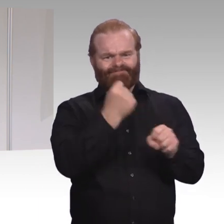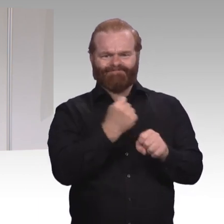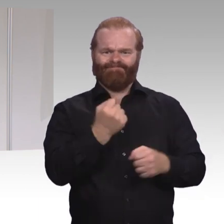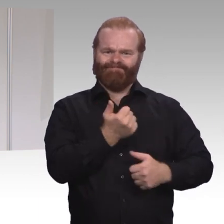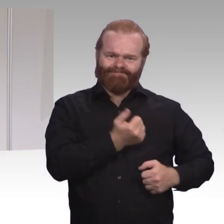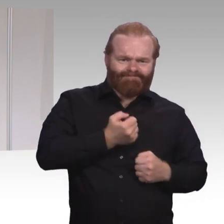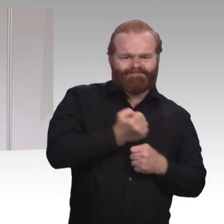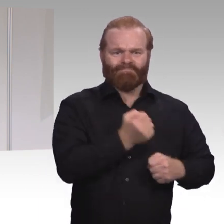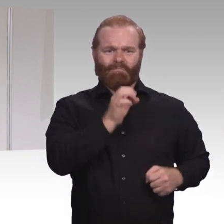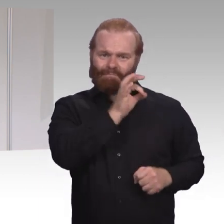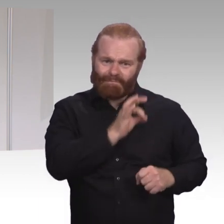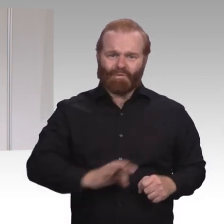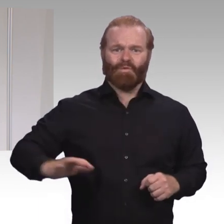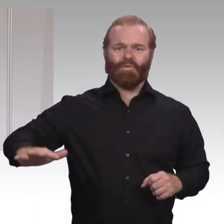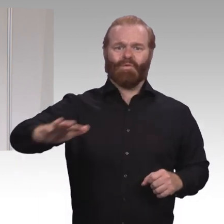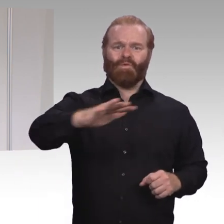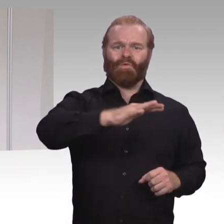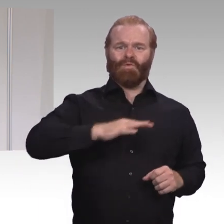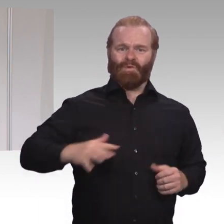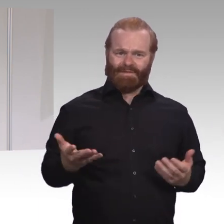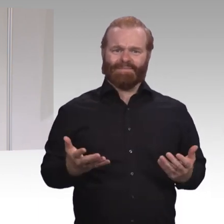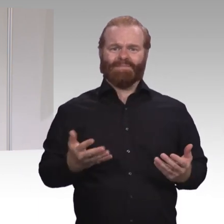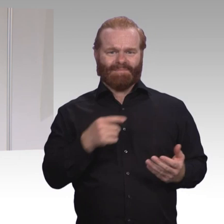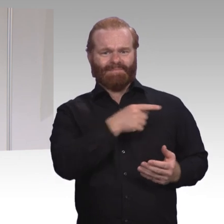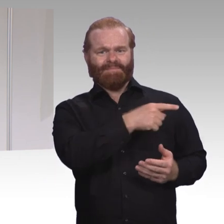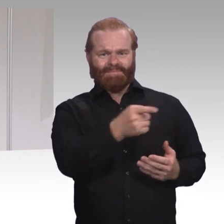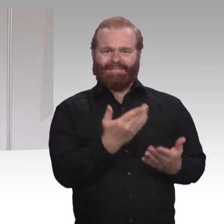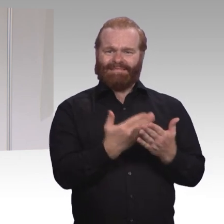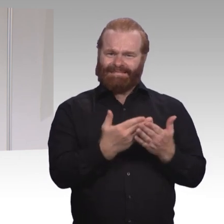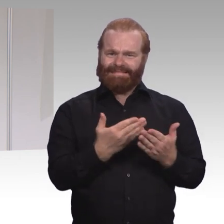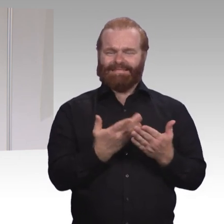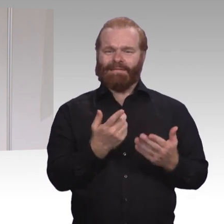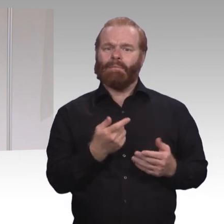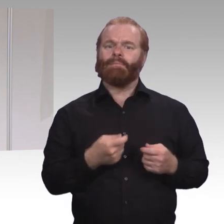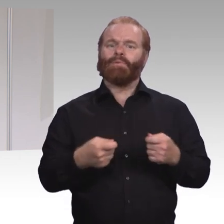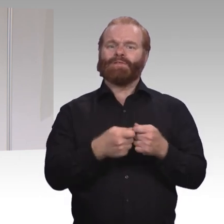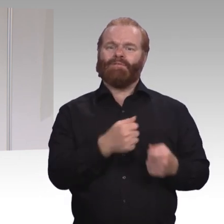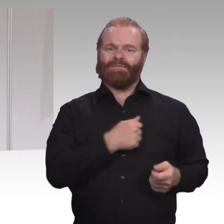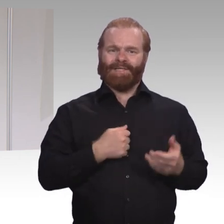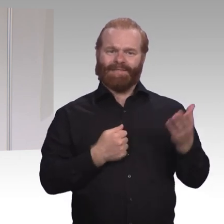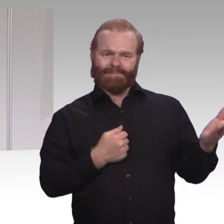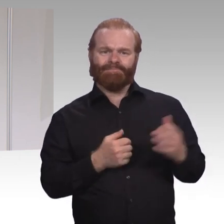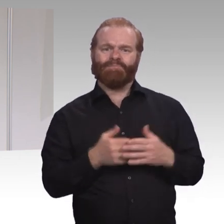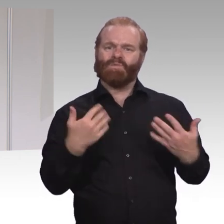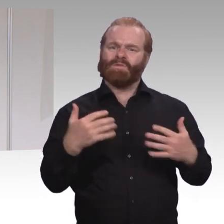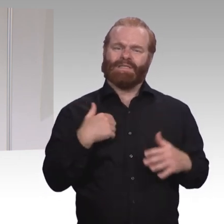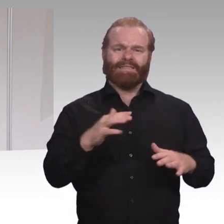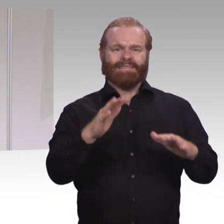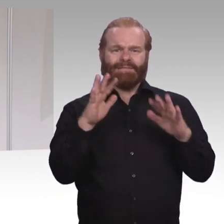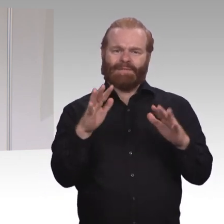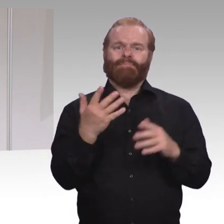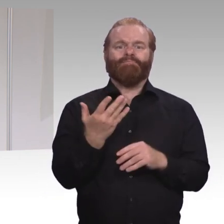Deutschen Bundestages für unsere Bundeswehr. Dieser Respekt ist für mich die Grundlage meiner